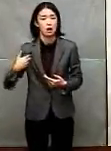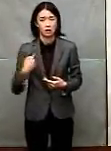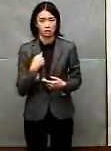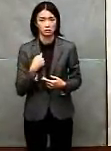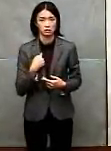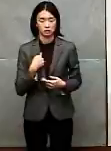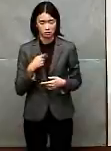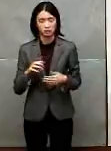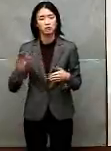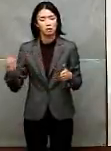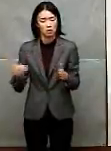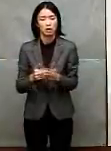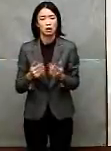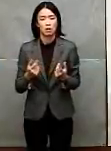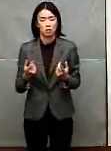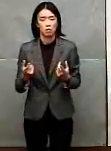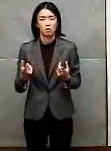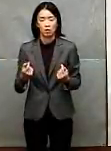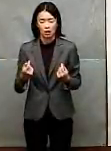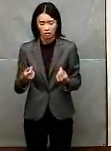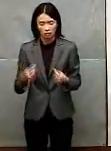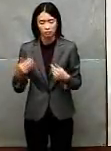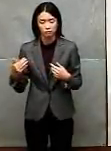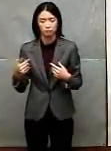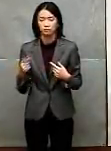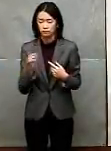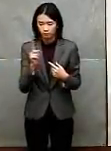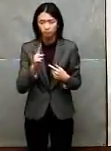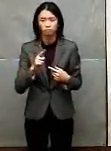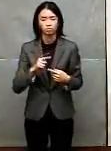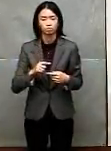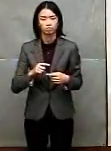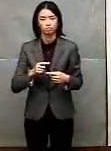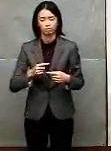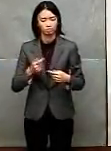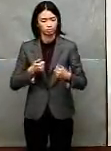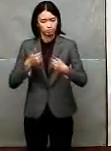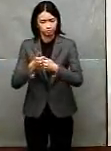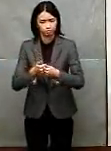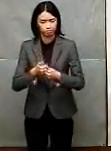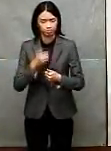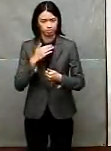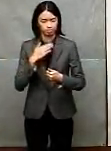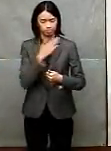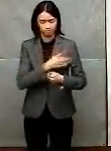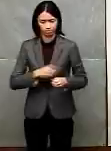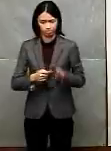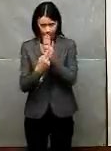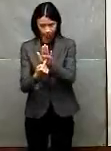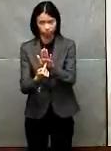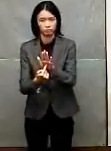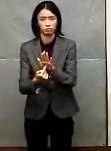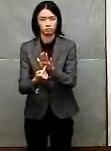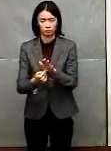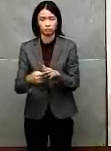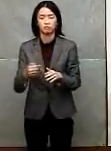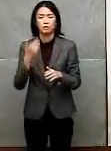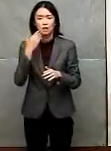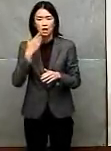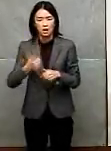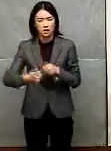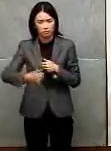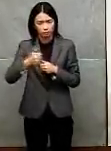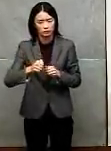と戦う姿勢というものを堅持して、戦いはあるものという考えでしっ